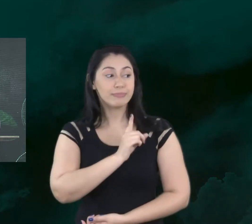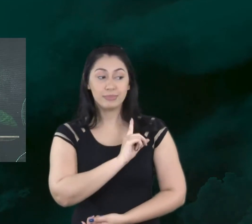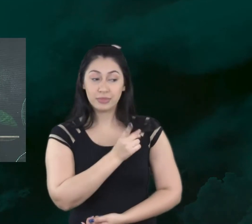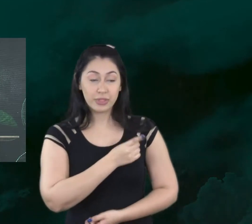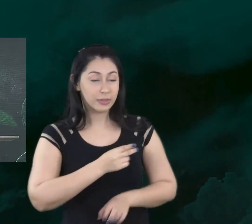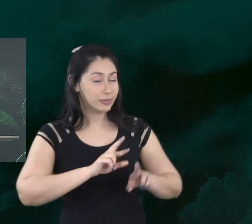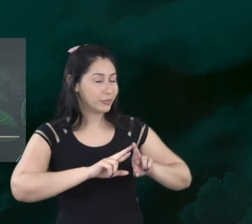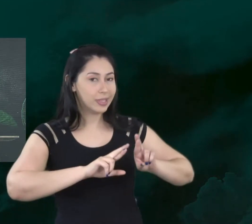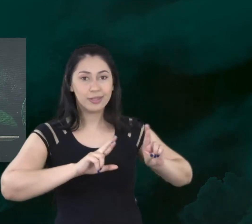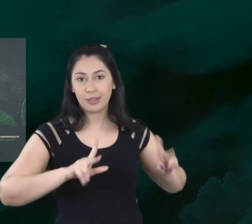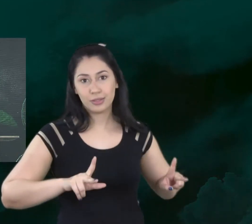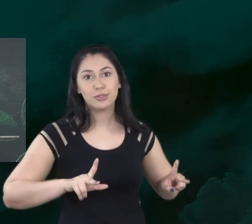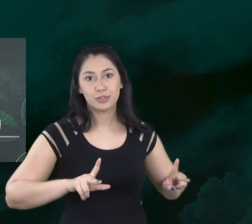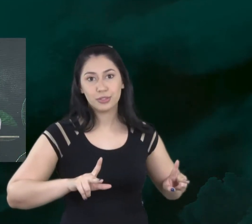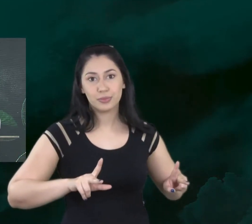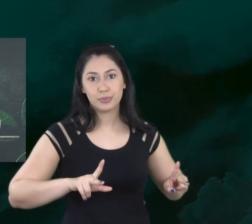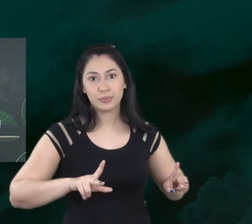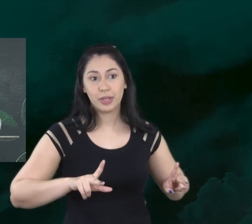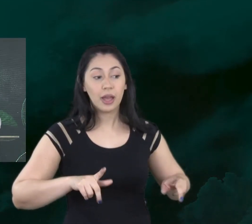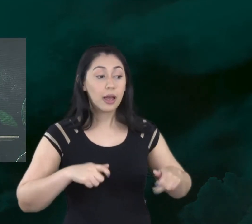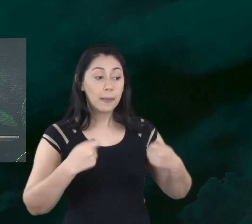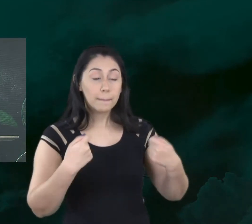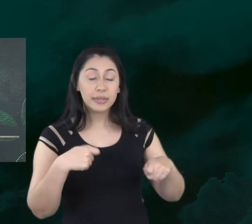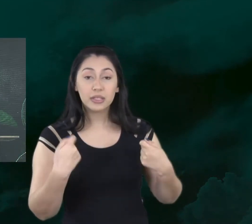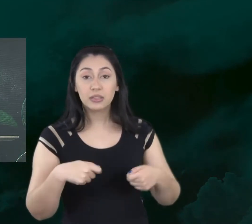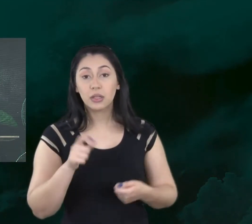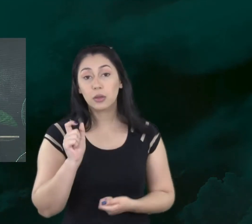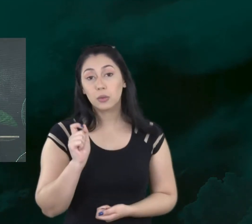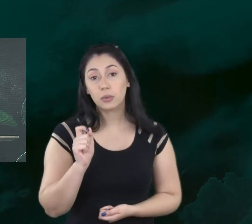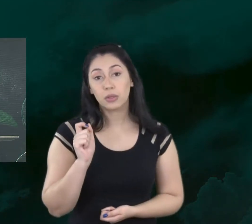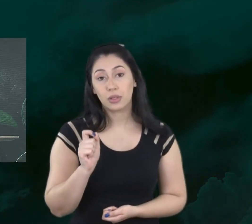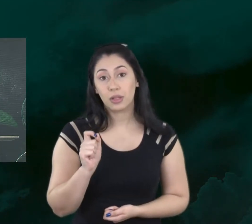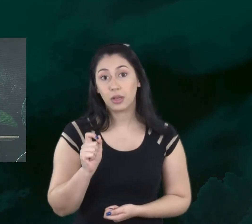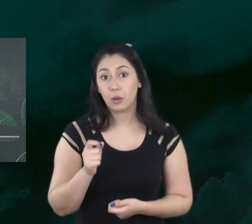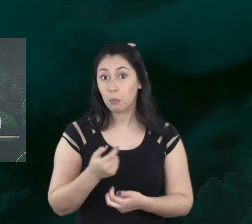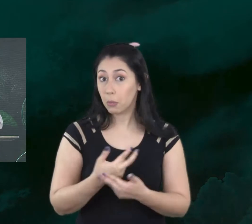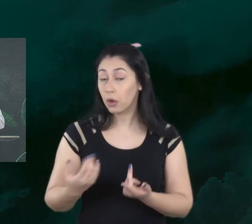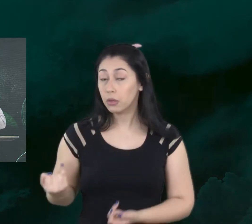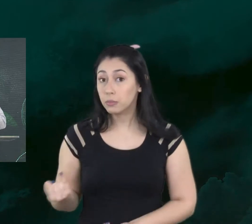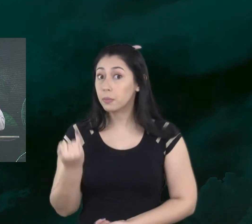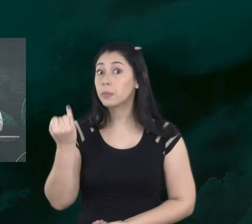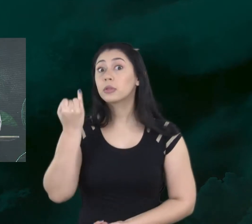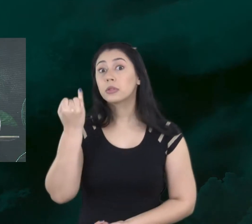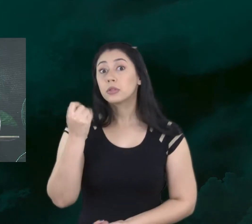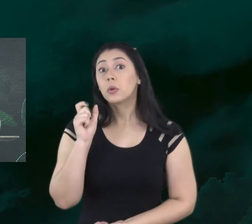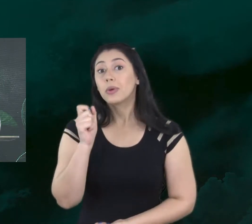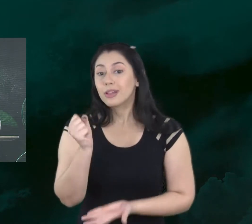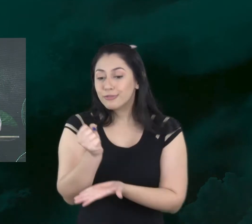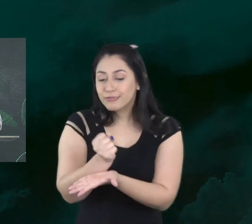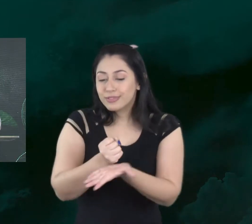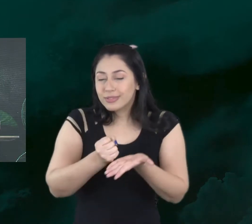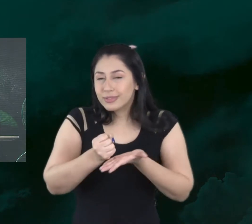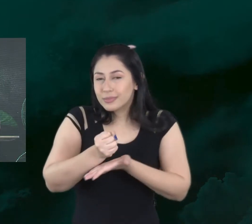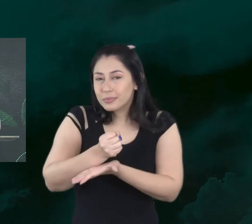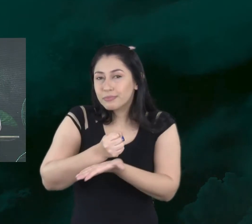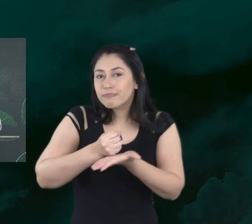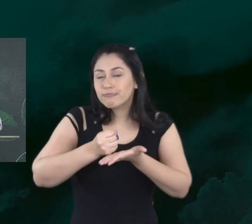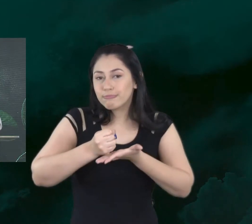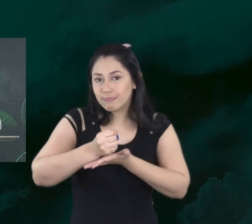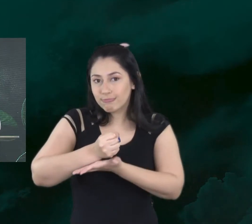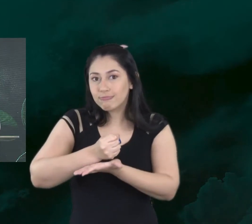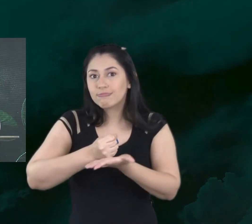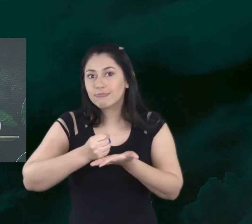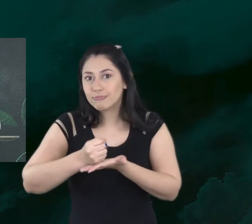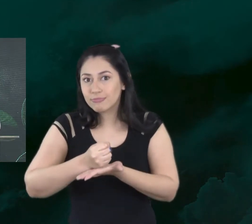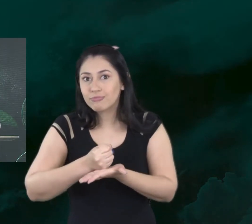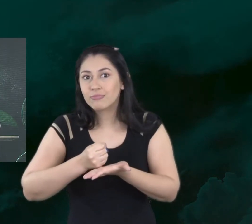seguir adiante sem, né, fazer uma coisa importante, que é fundamentar